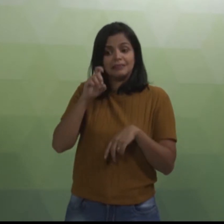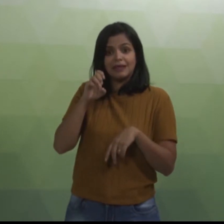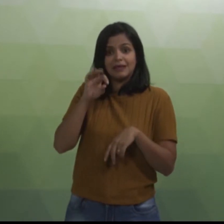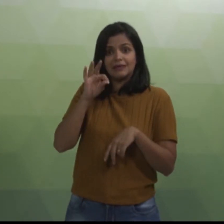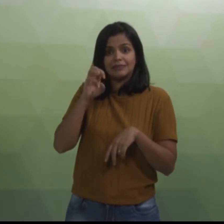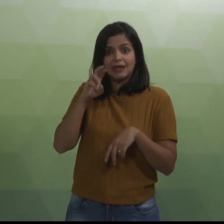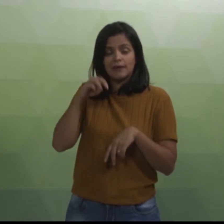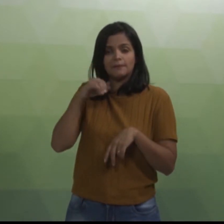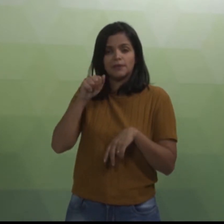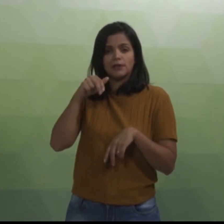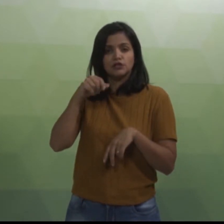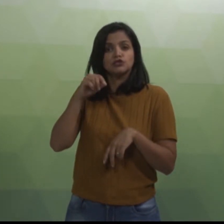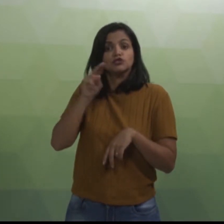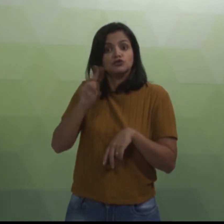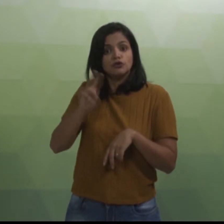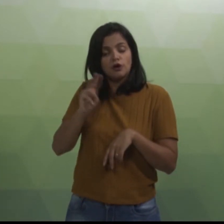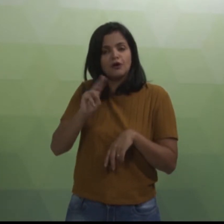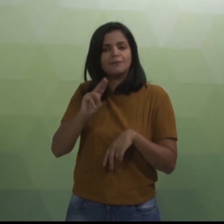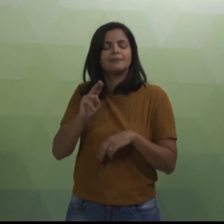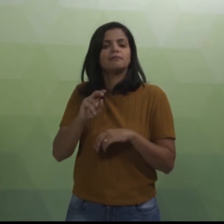Então, temos determinante de nome.